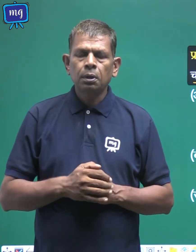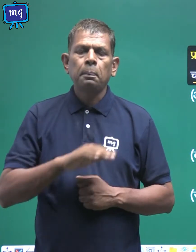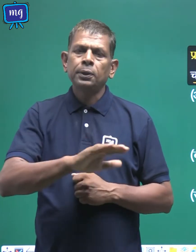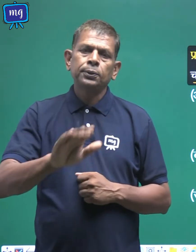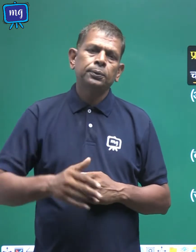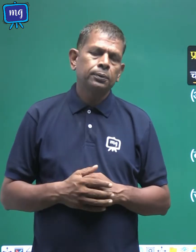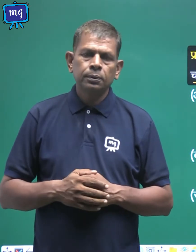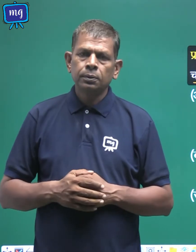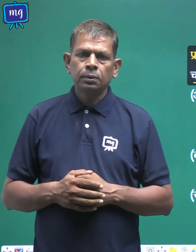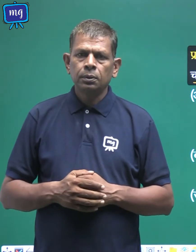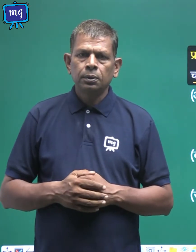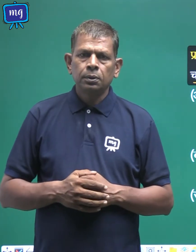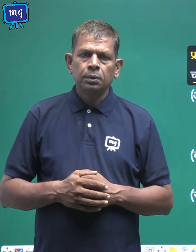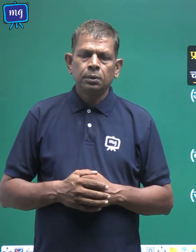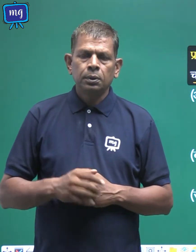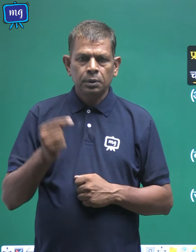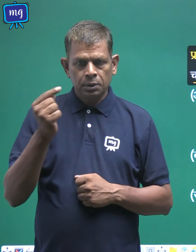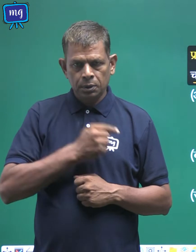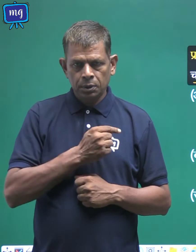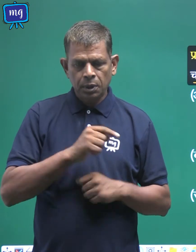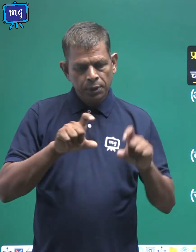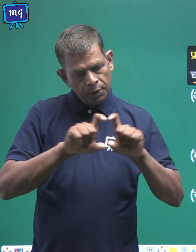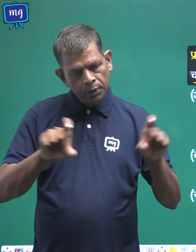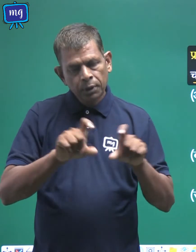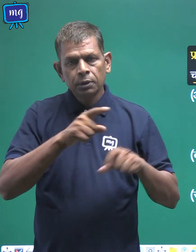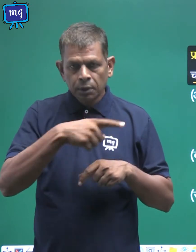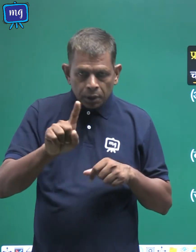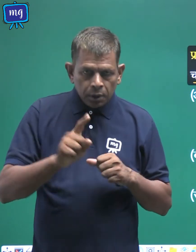बच्चों, क्या ये कथन सही है?